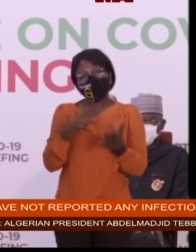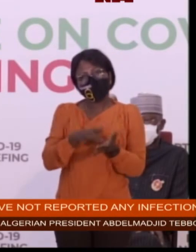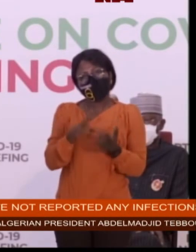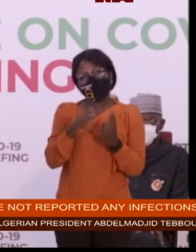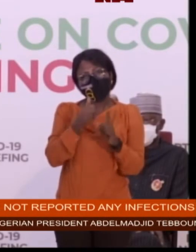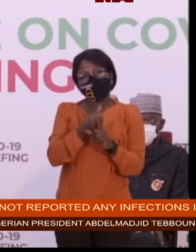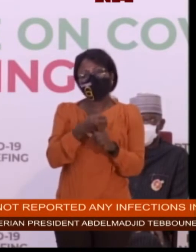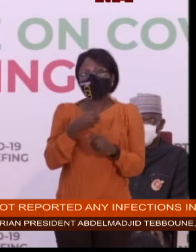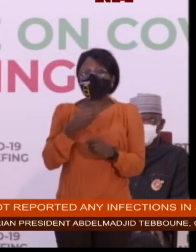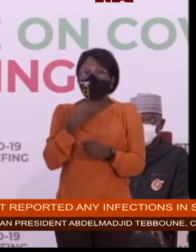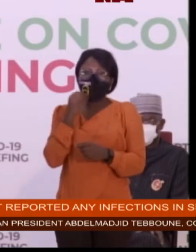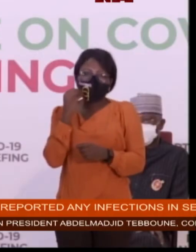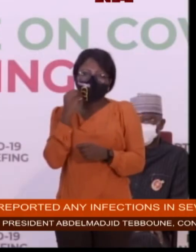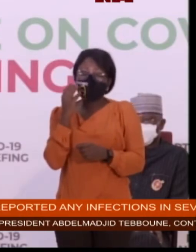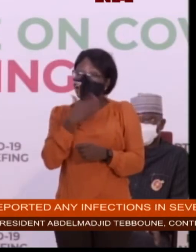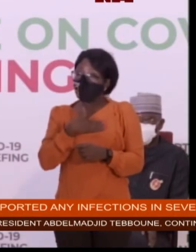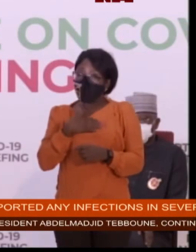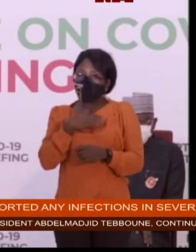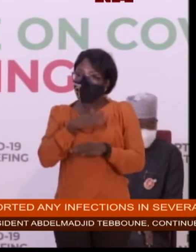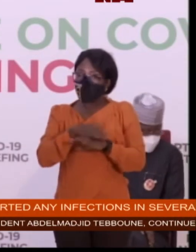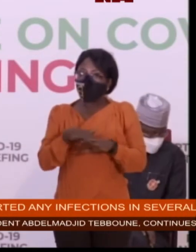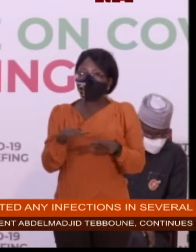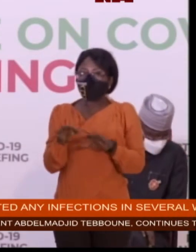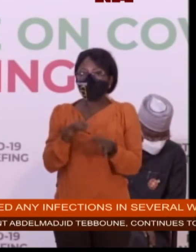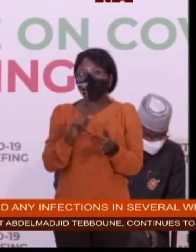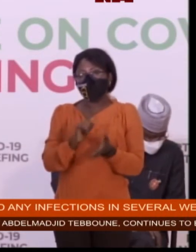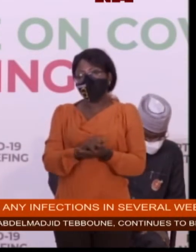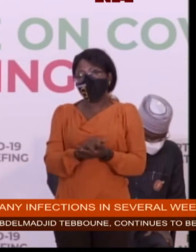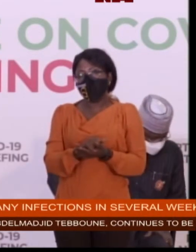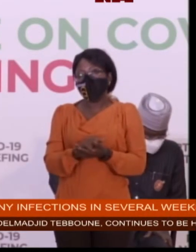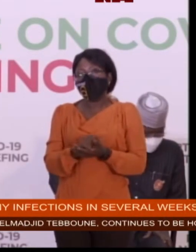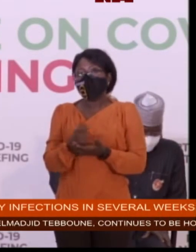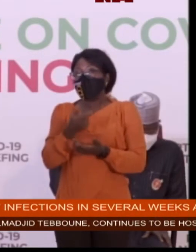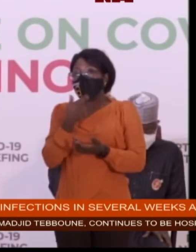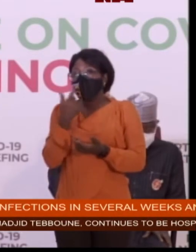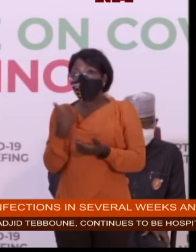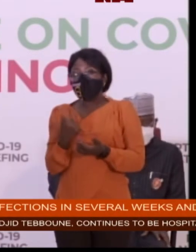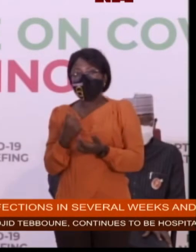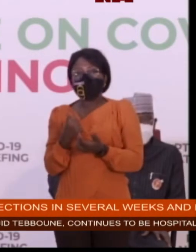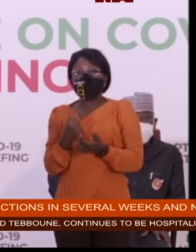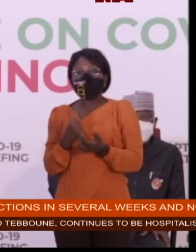790 yau sai gashi a rana ɗaya mun samu mutum